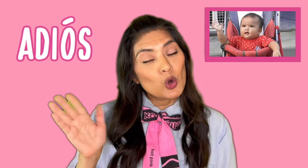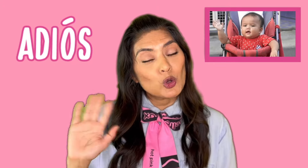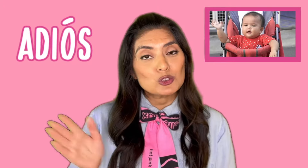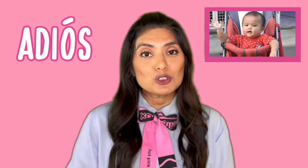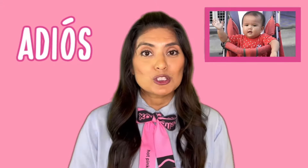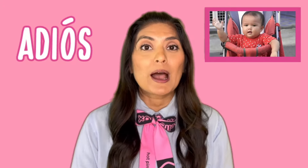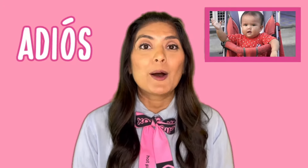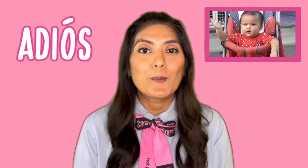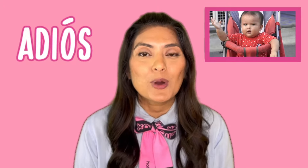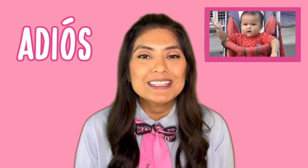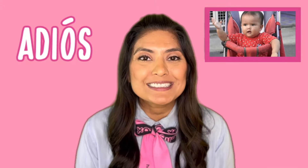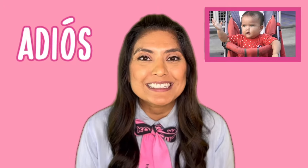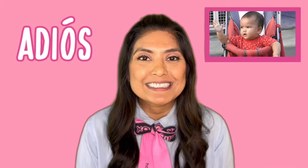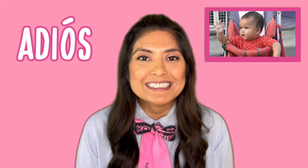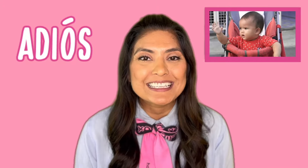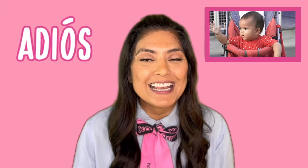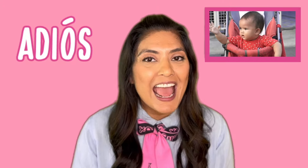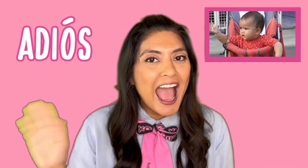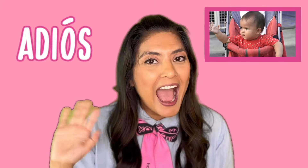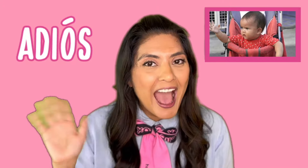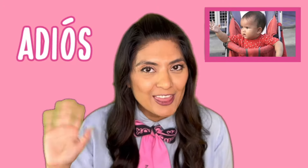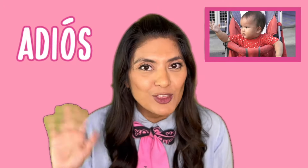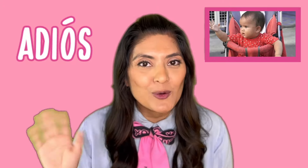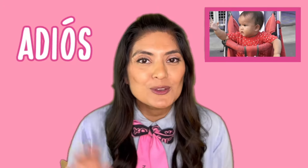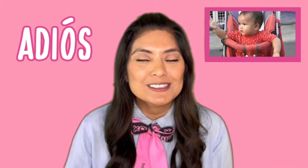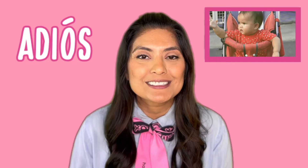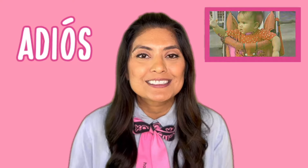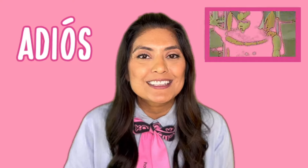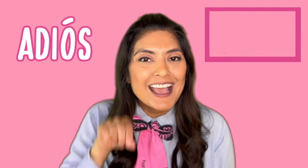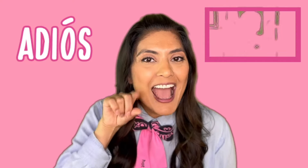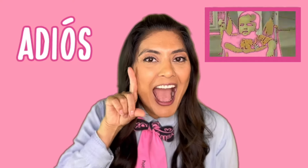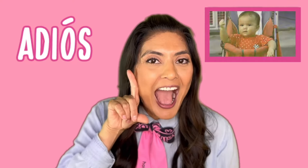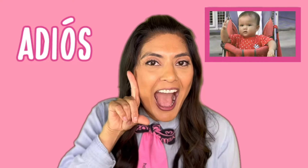Adiós. ¿Puedes decir adiós?